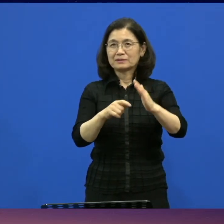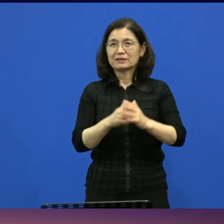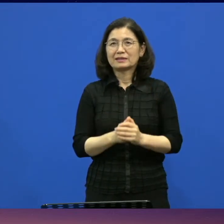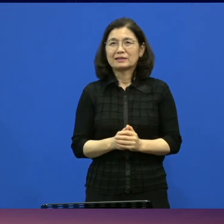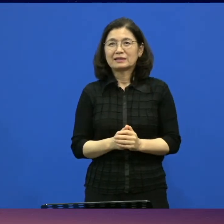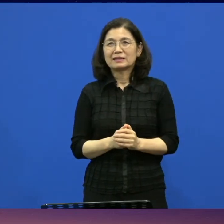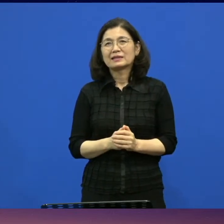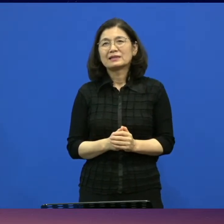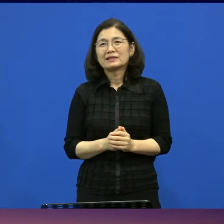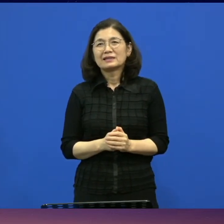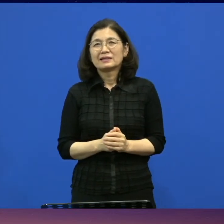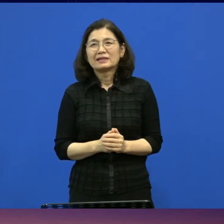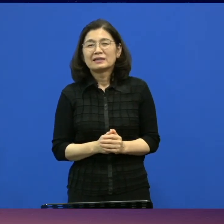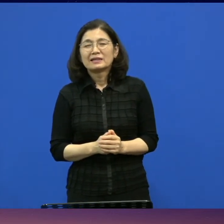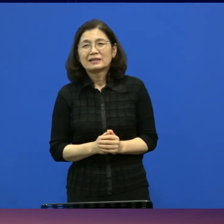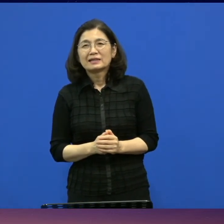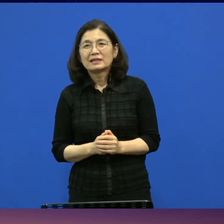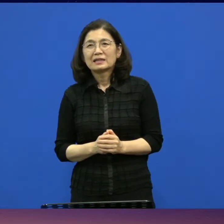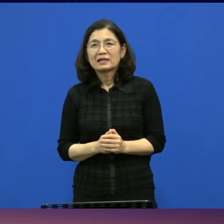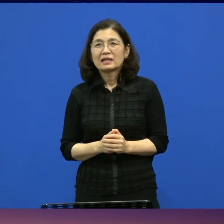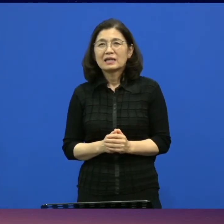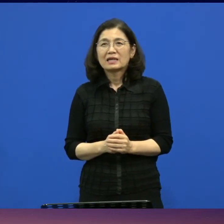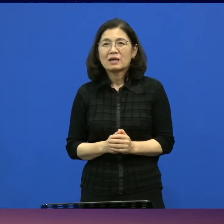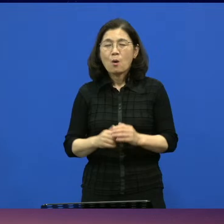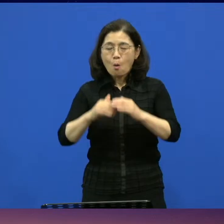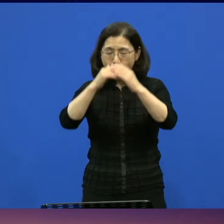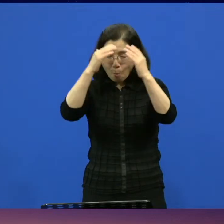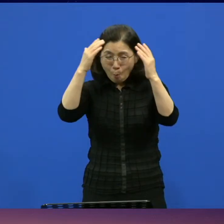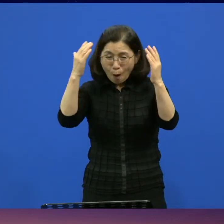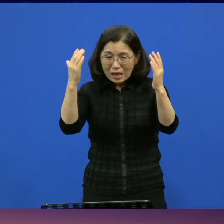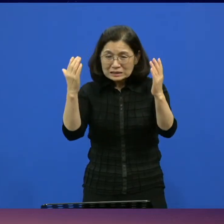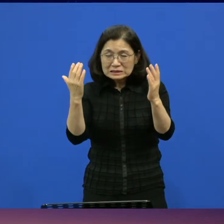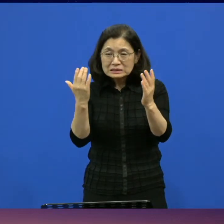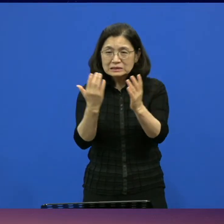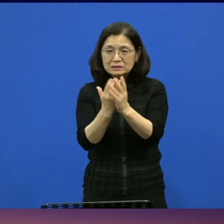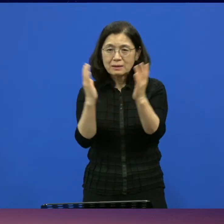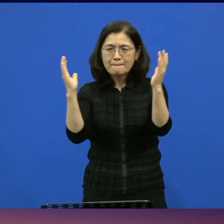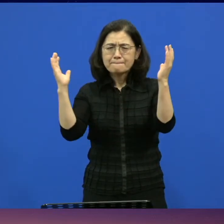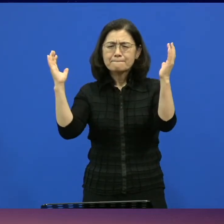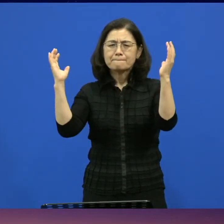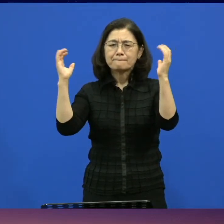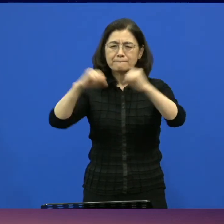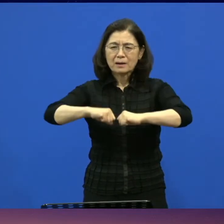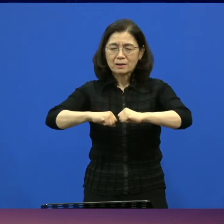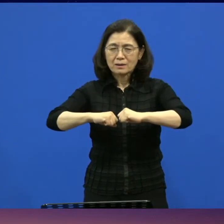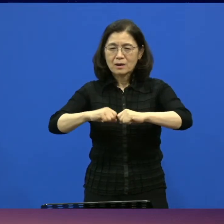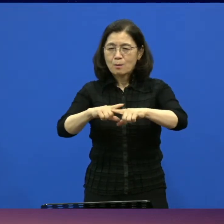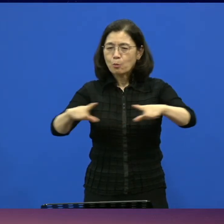와, 그냥 완전히 폭삭 망하게 하시더라고.